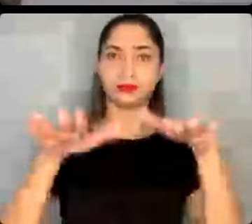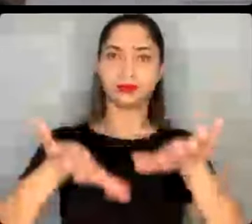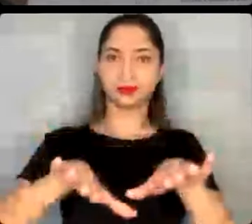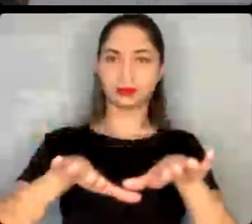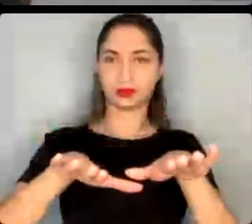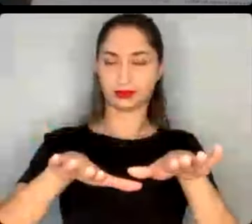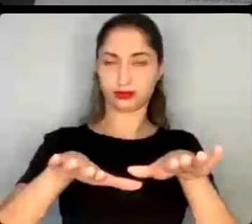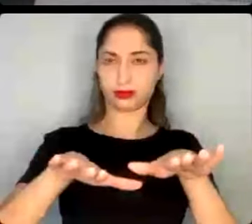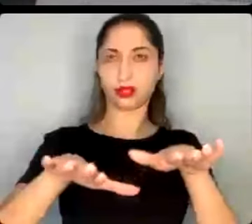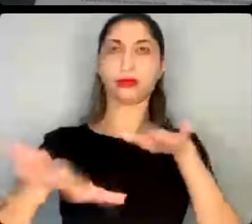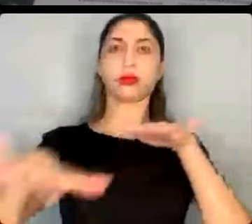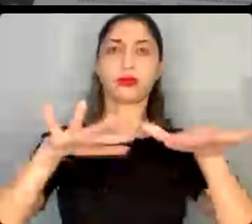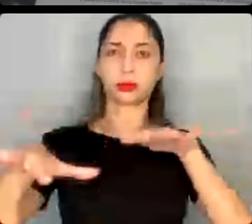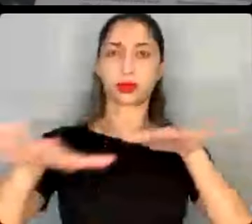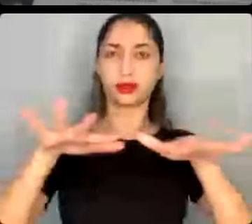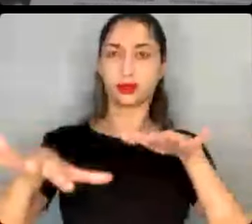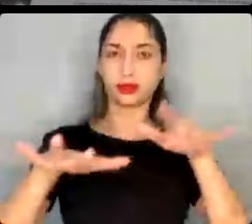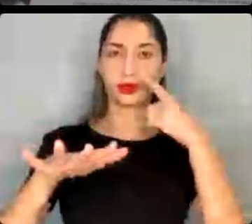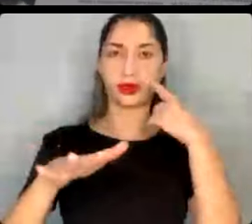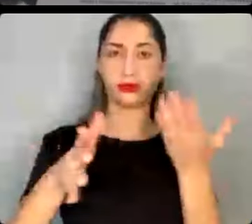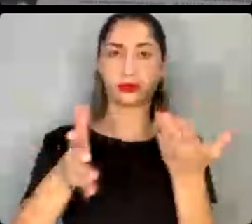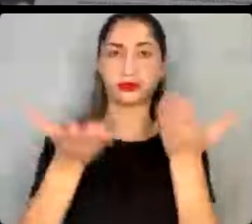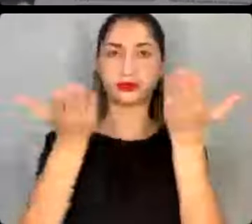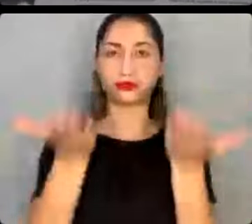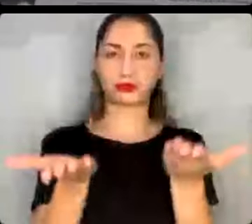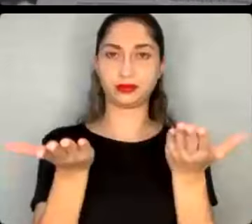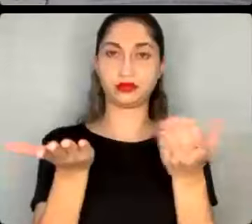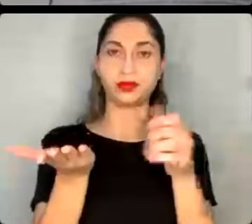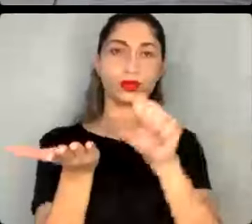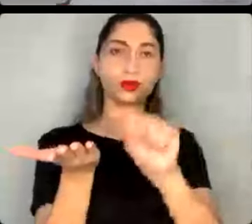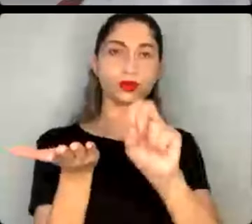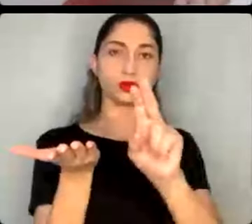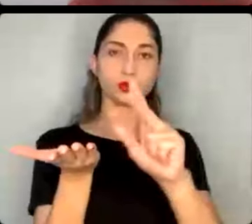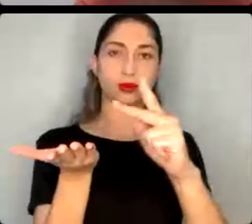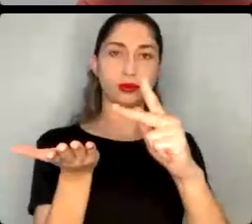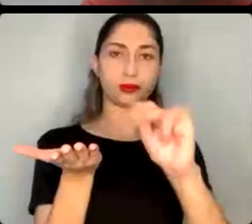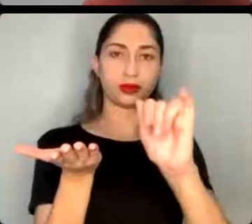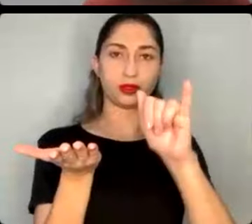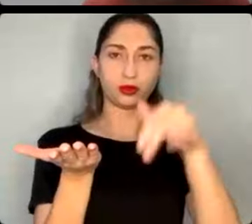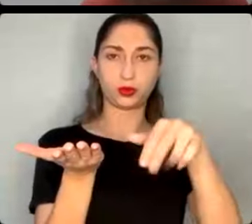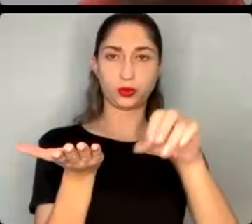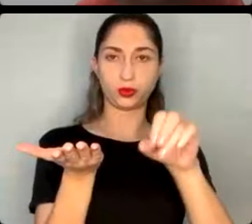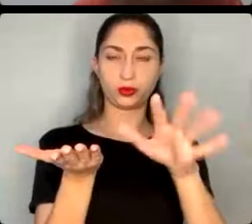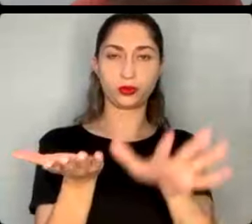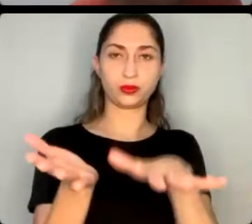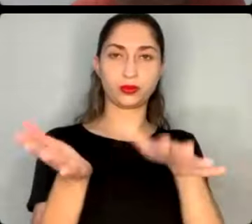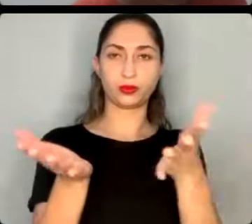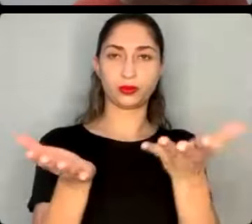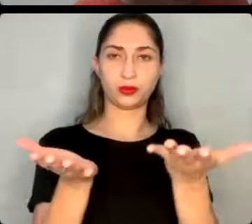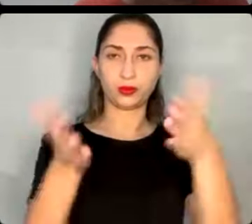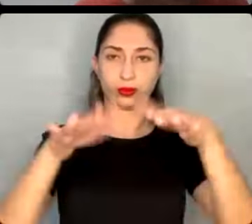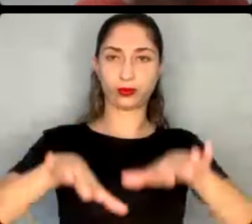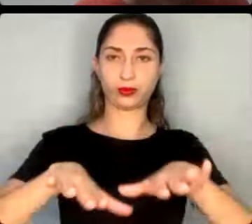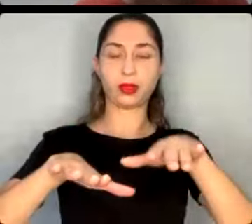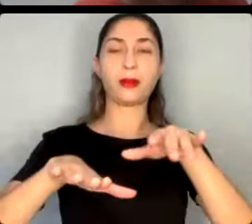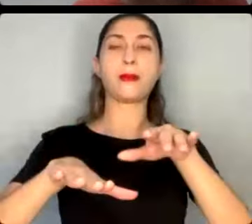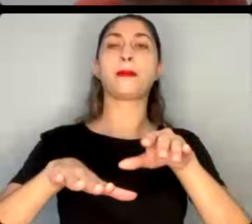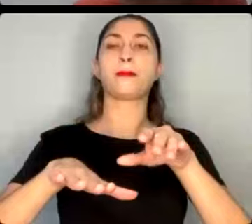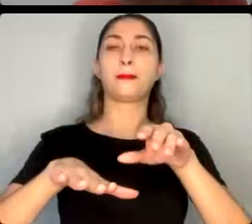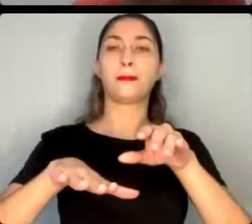né? Palma para cima, supino, e palma para baixo, pronação. Então, a gente tem